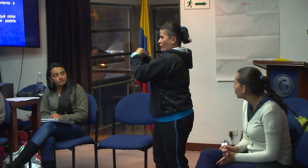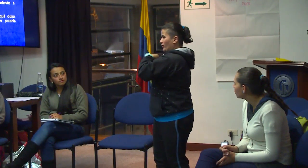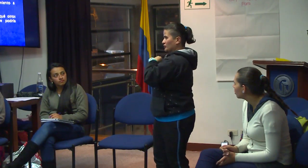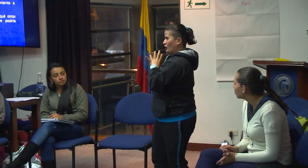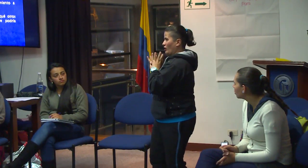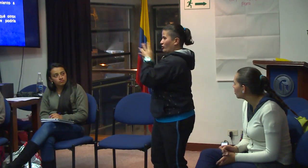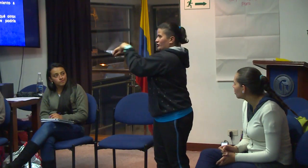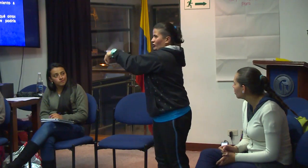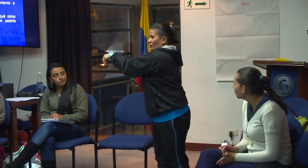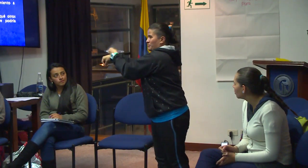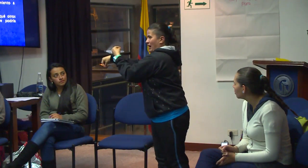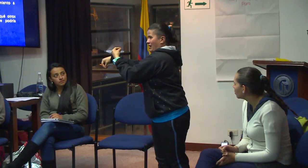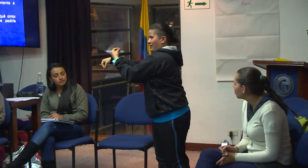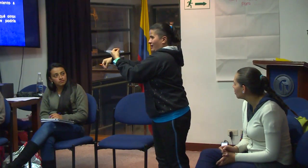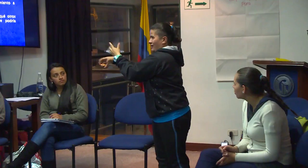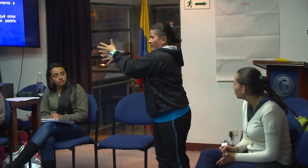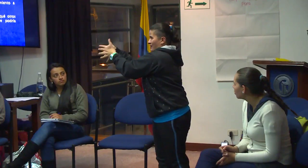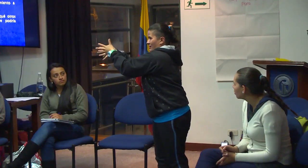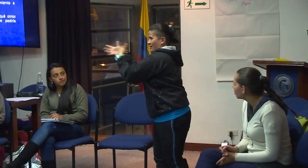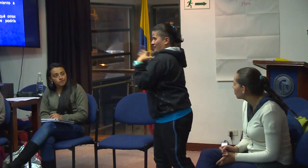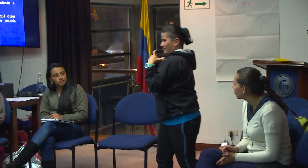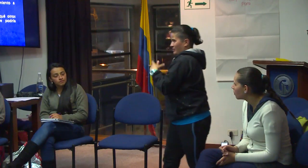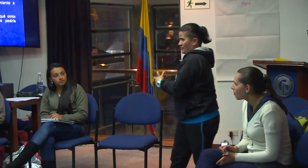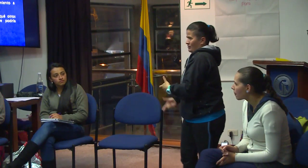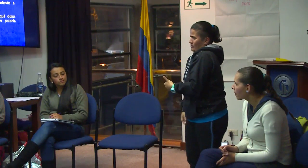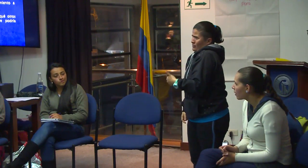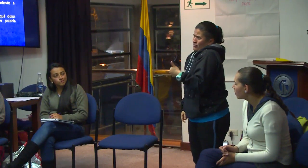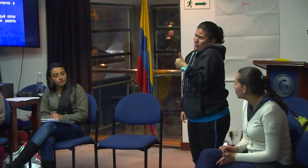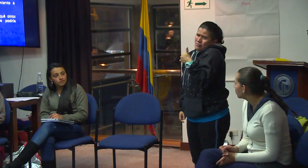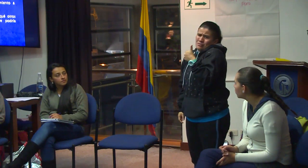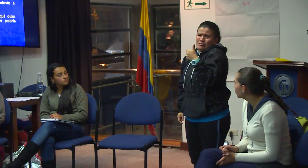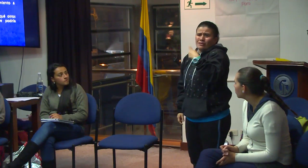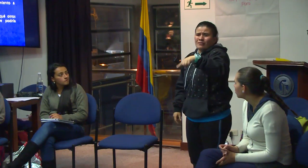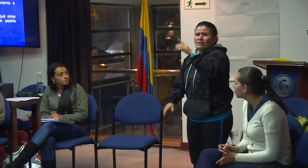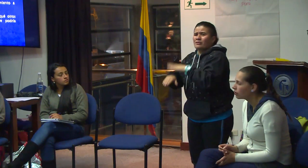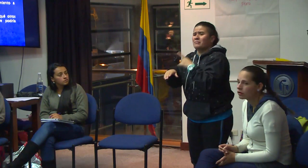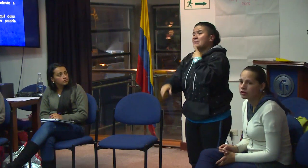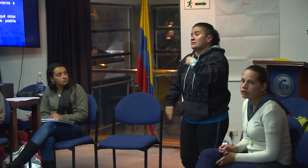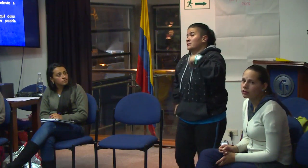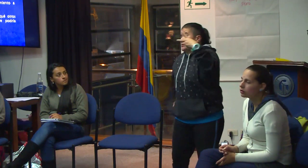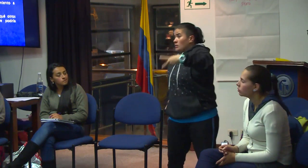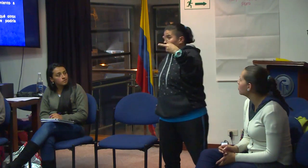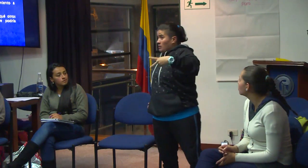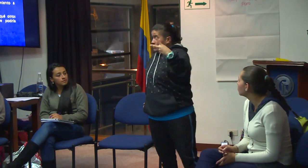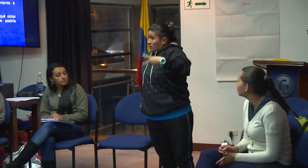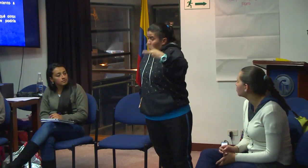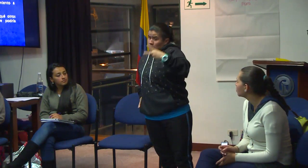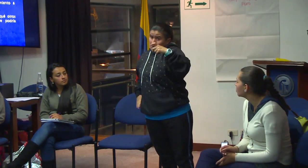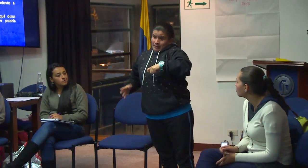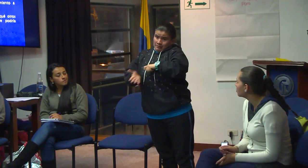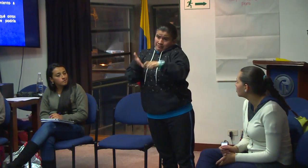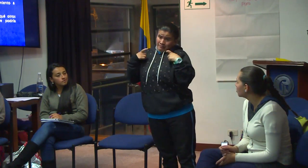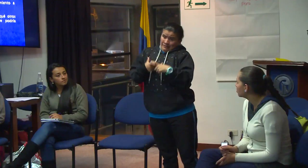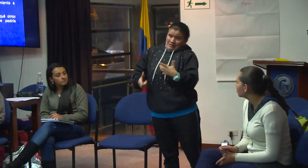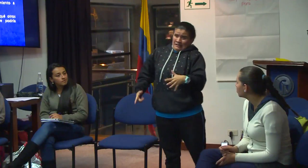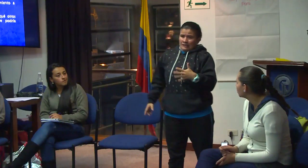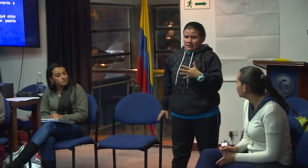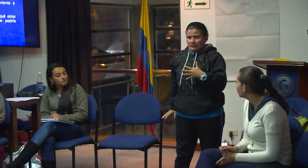puede. Podemos empoderar, se puede empoderar de nuestra comunidad y nosotros de la de ellos. ¿Sí?